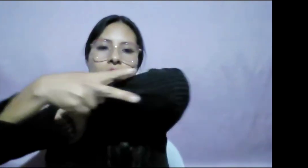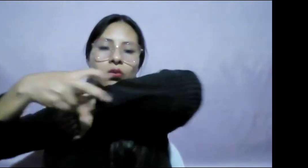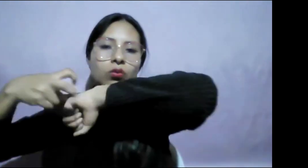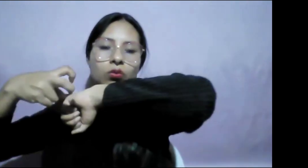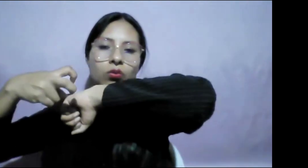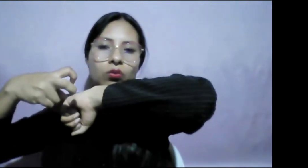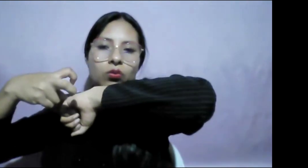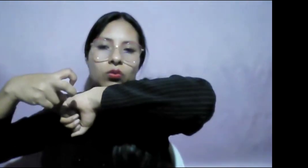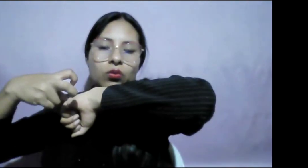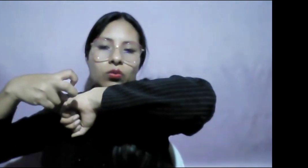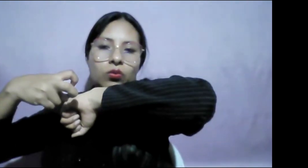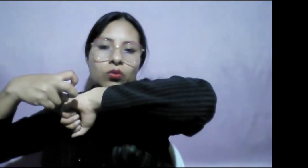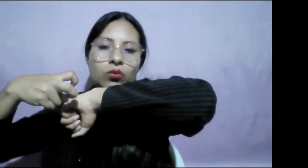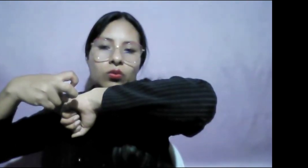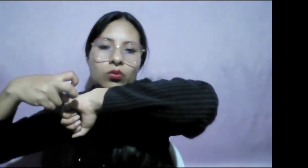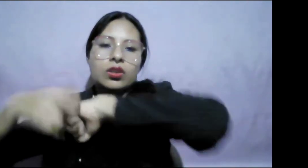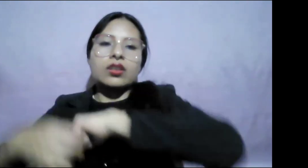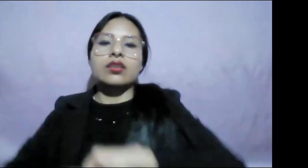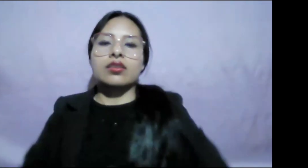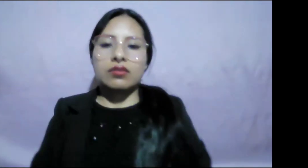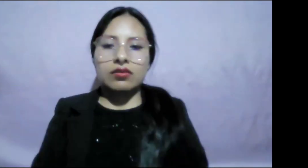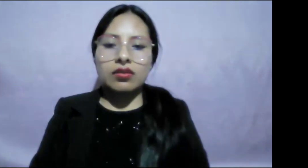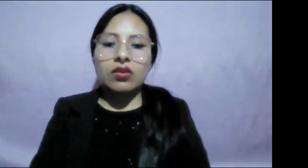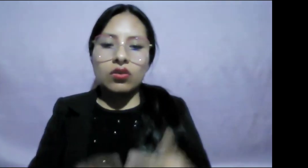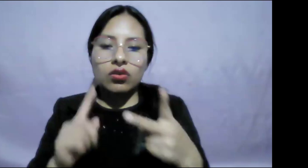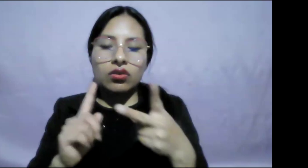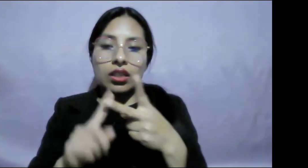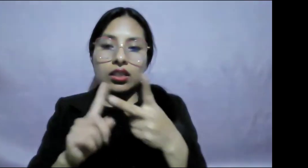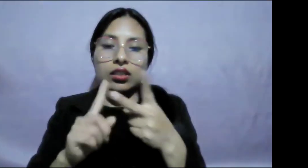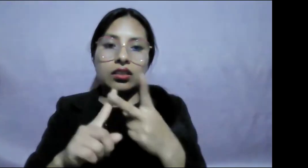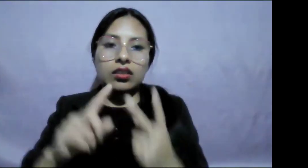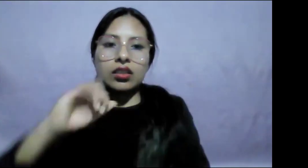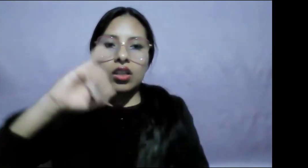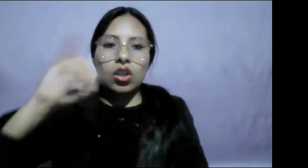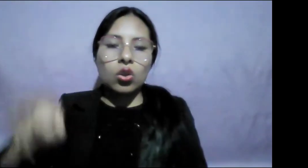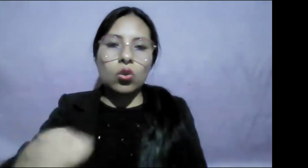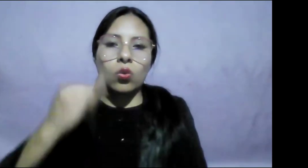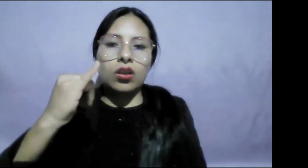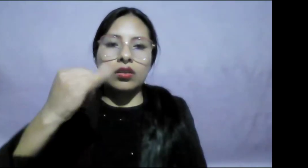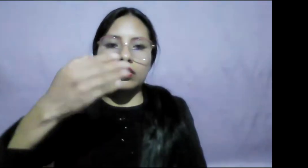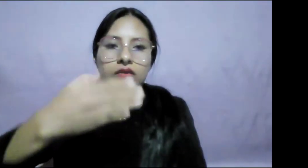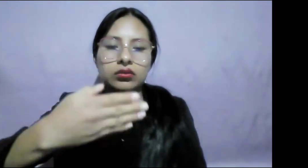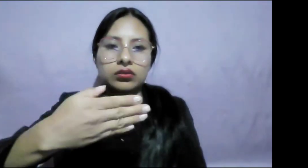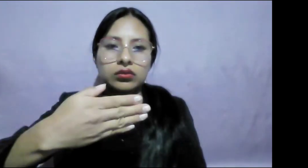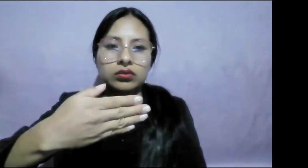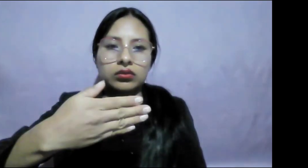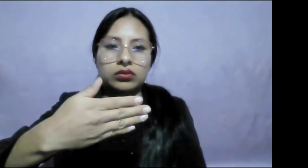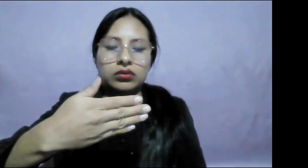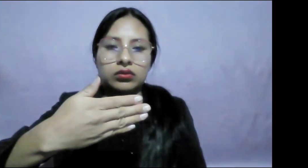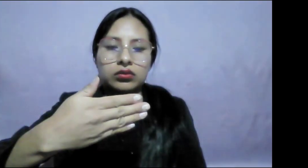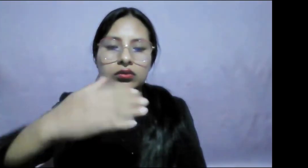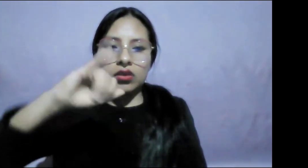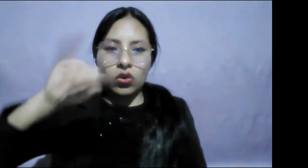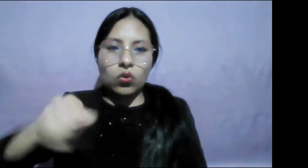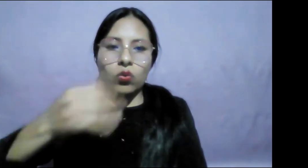no Ajá tiene los sordos la comunidad de sordos le ha puesto junín y la otra es esta